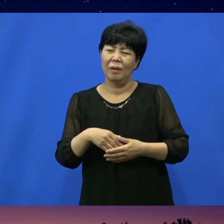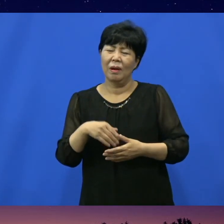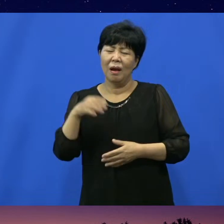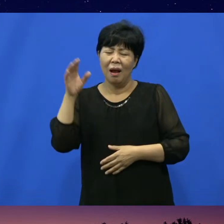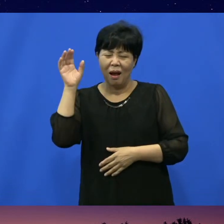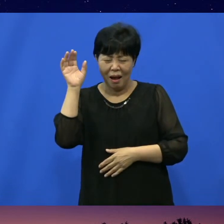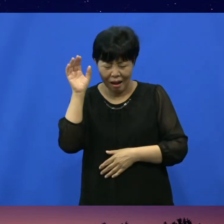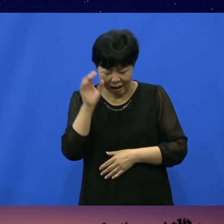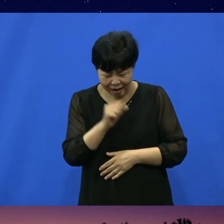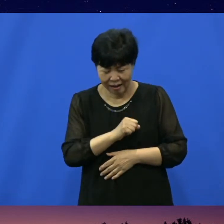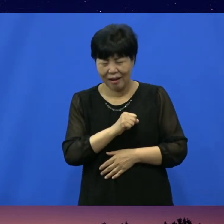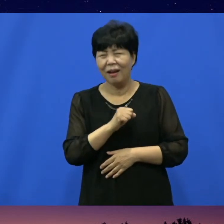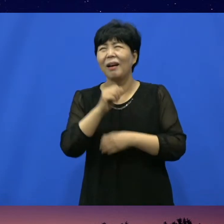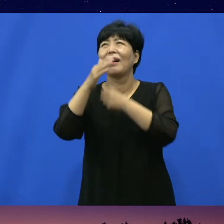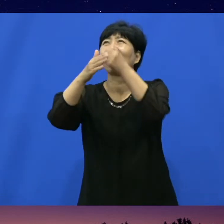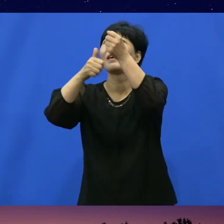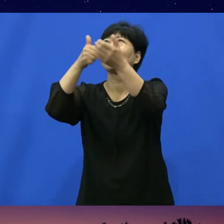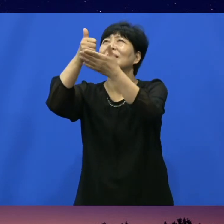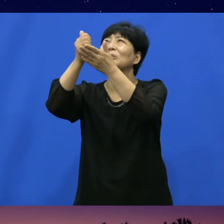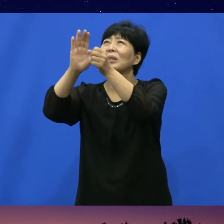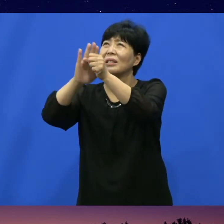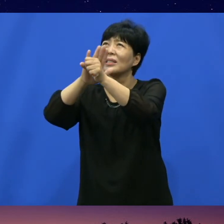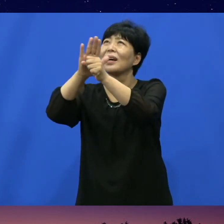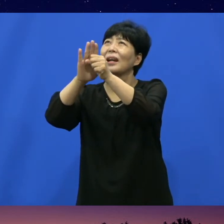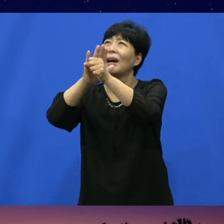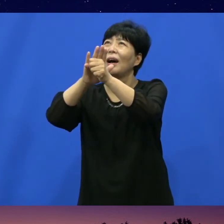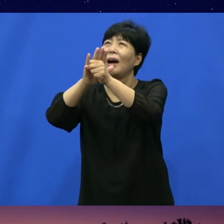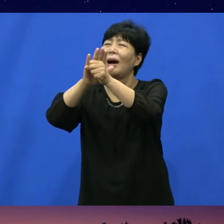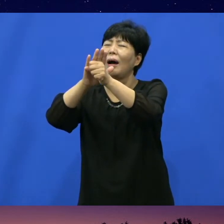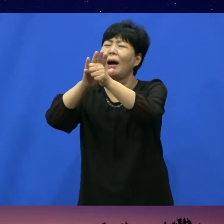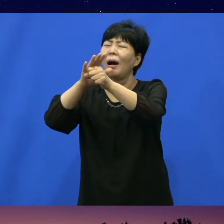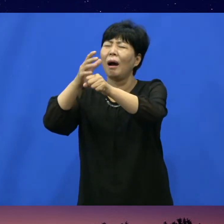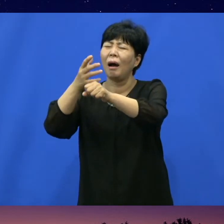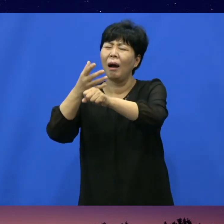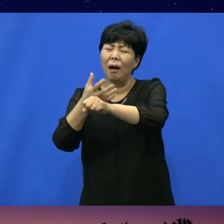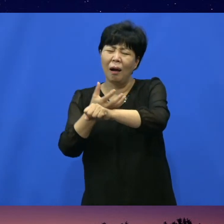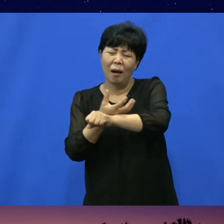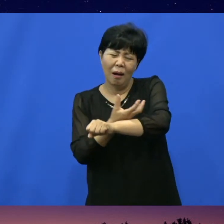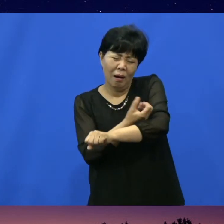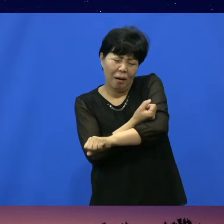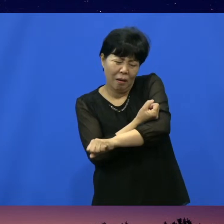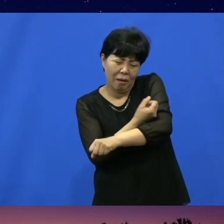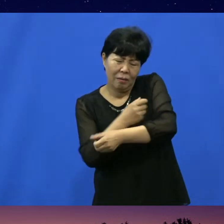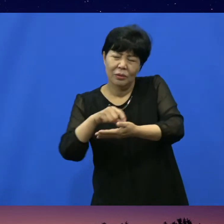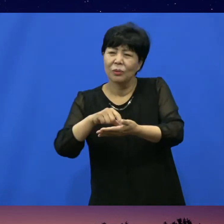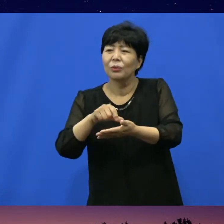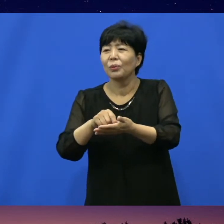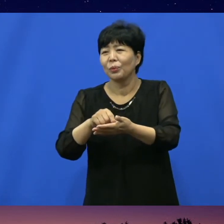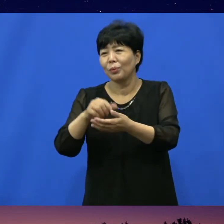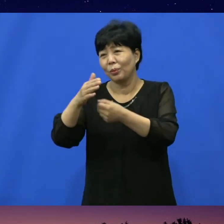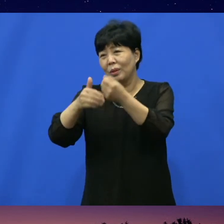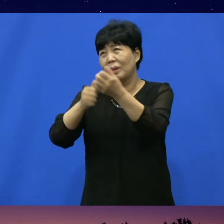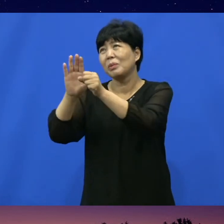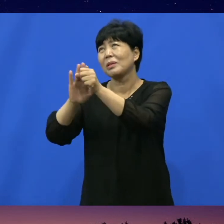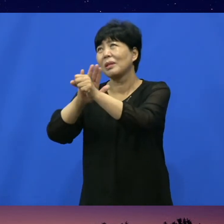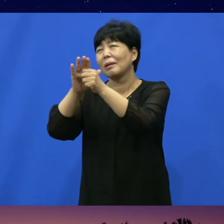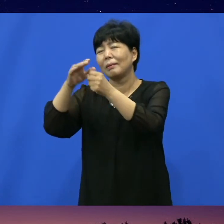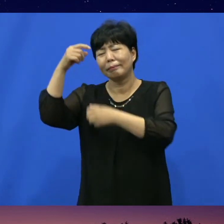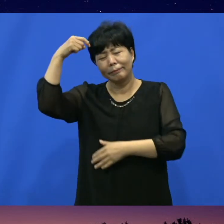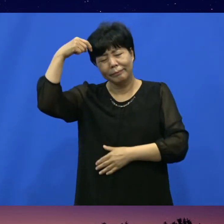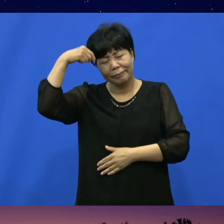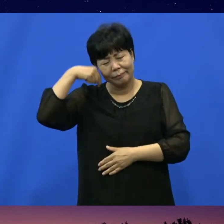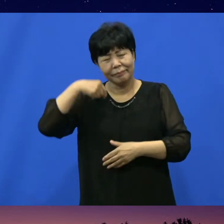하는 이 깊은 깨달음, 온몸에 소름이 돋는 듯한 그 하나님의 사랑을 몸으로 느껴야 된다.